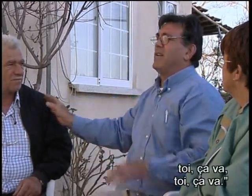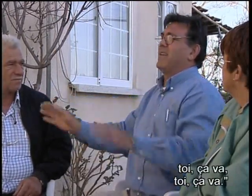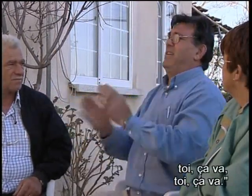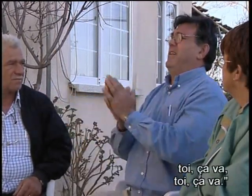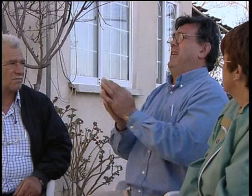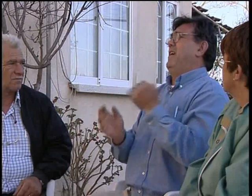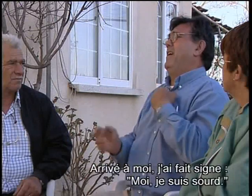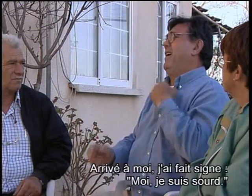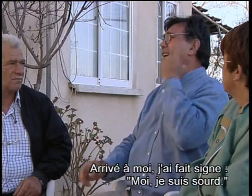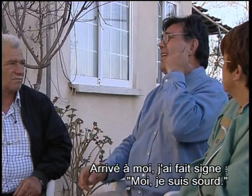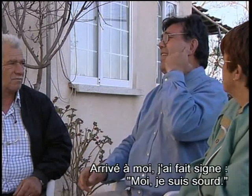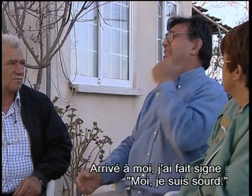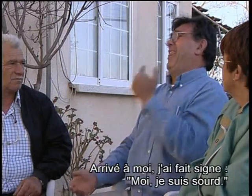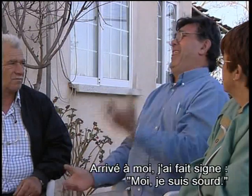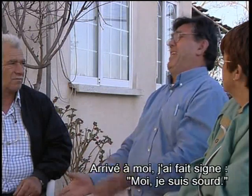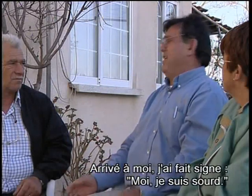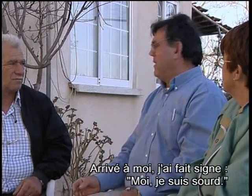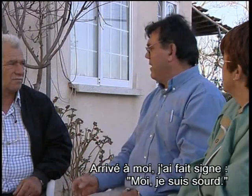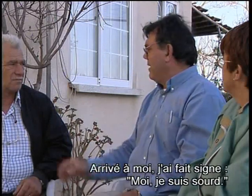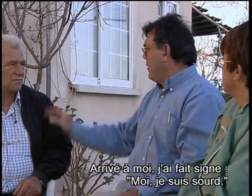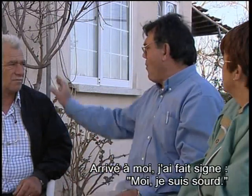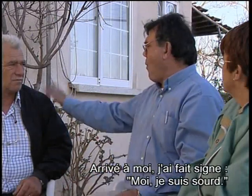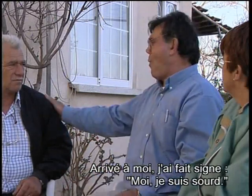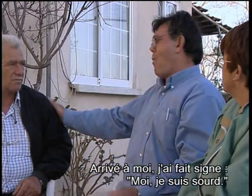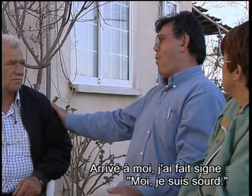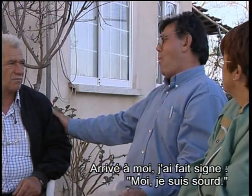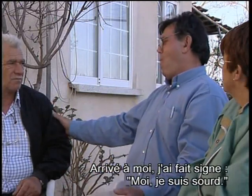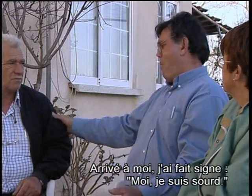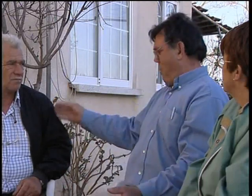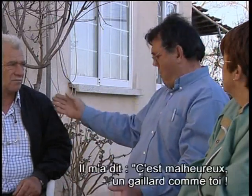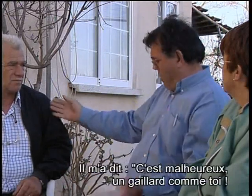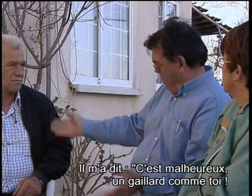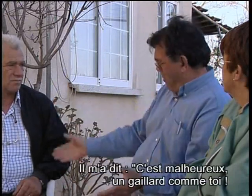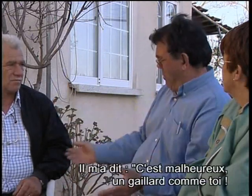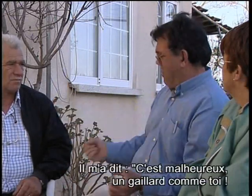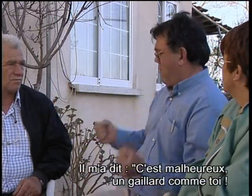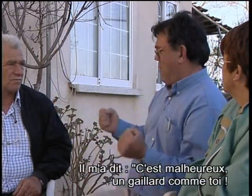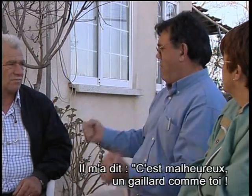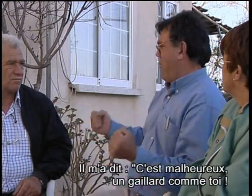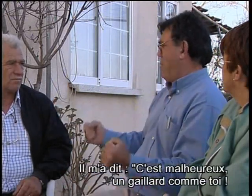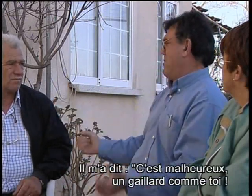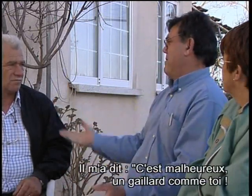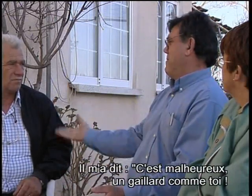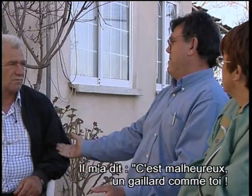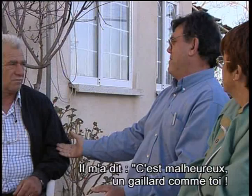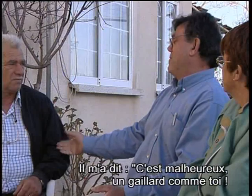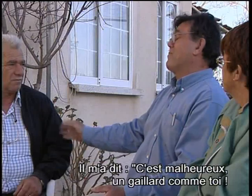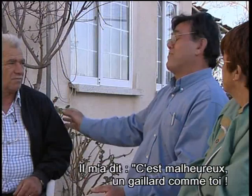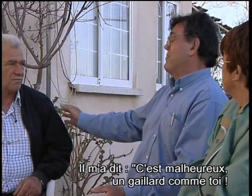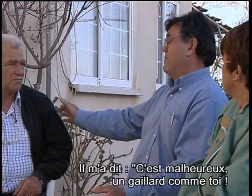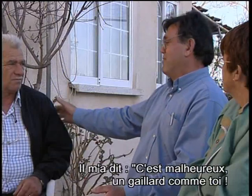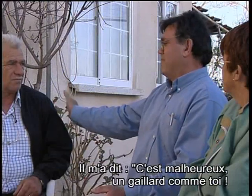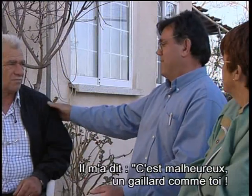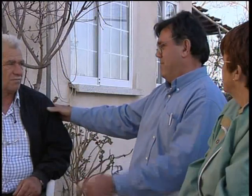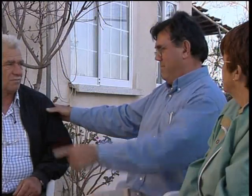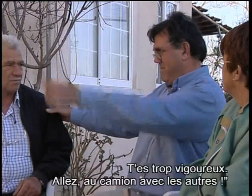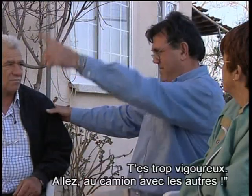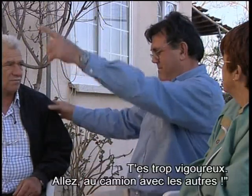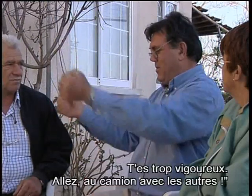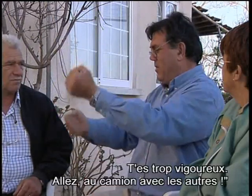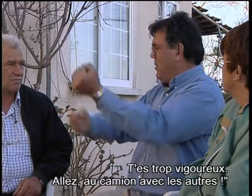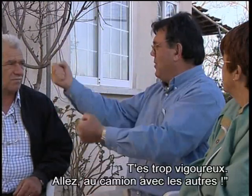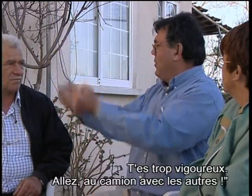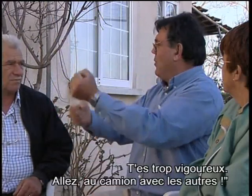va. Toi, ça va. Arrivé à moi, je lui ai fait signe. Et moi, je suis sourd. Il m dit, si c'est pas malheureux, un grand gaillard comme toi,